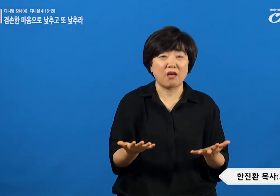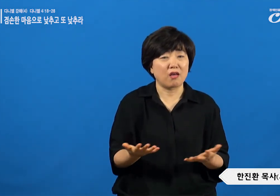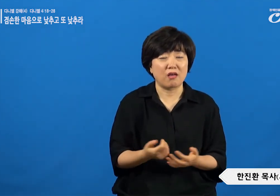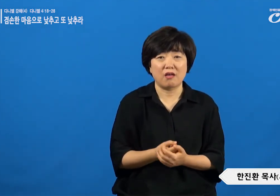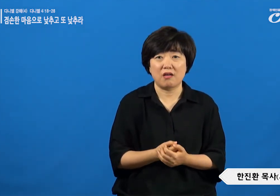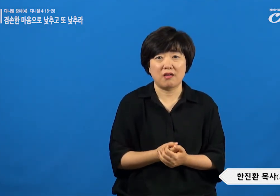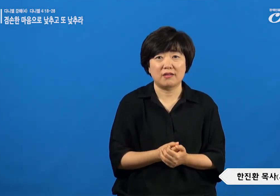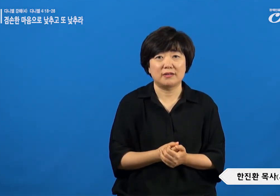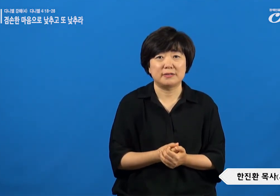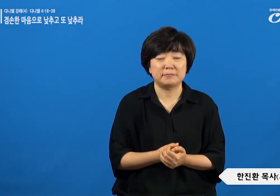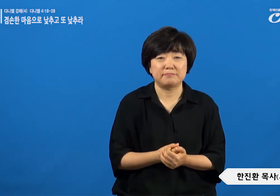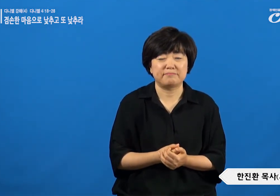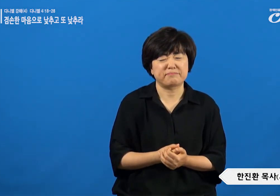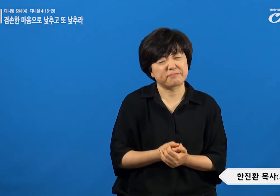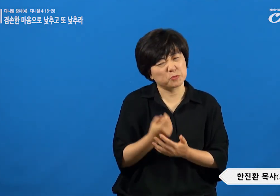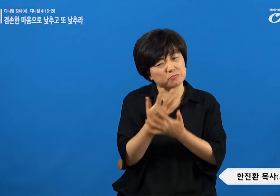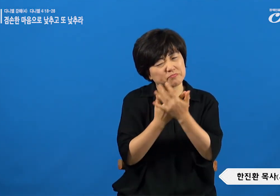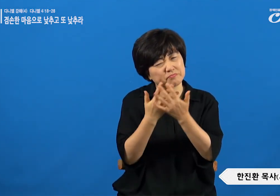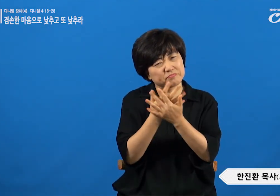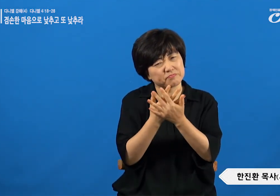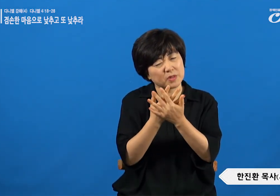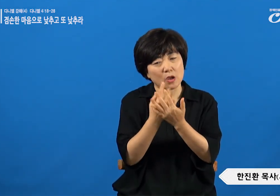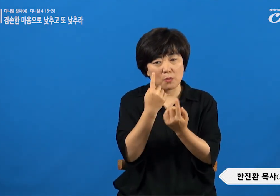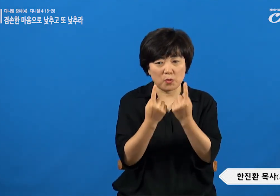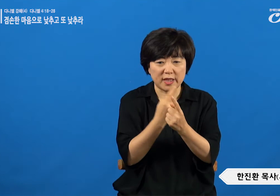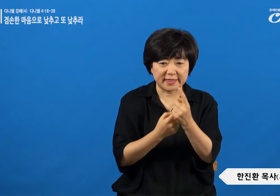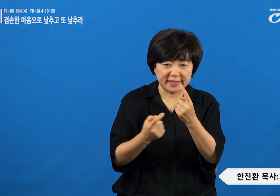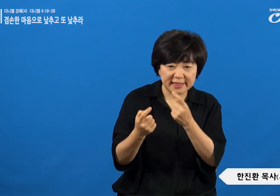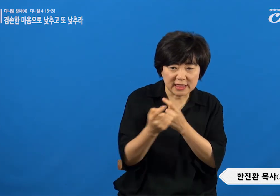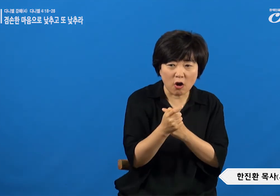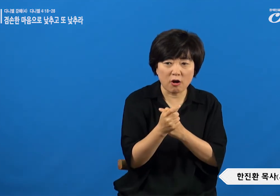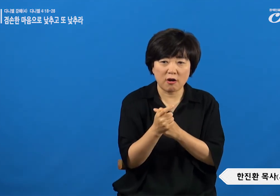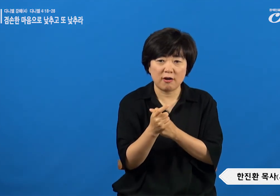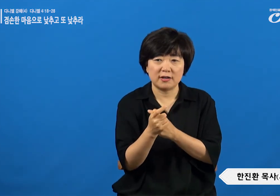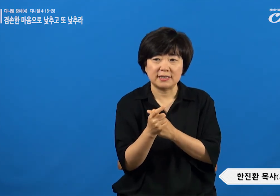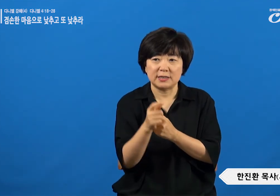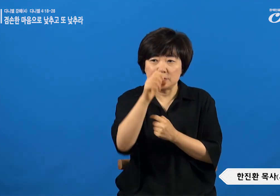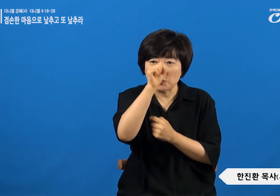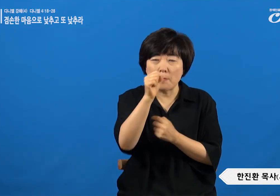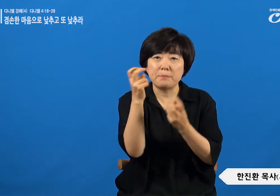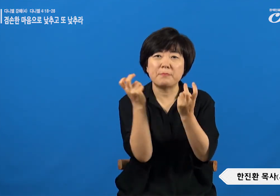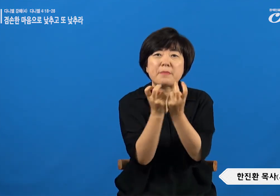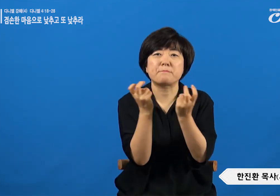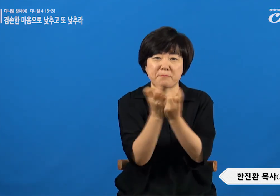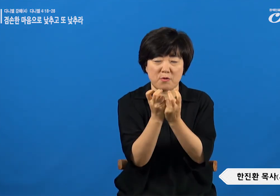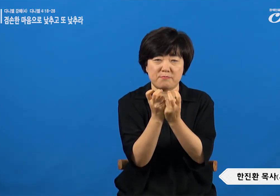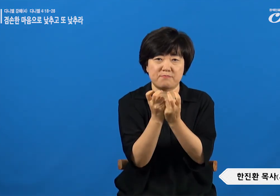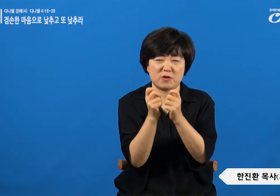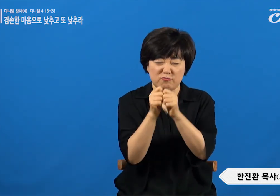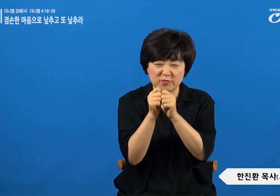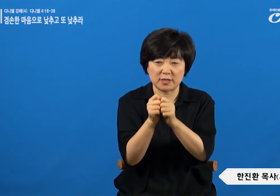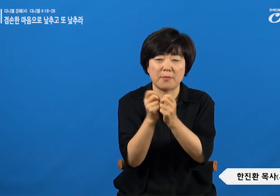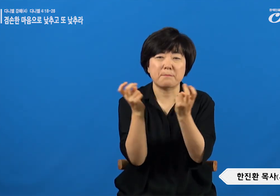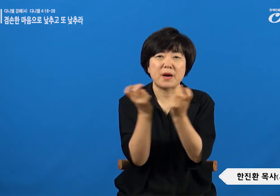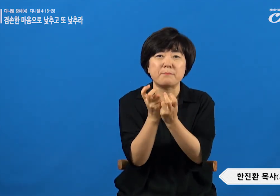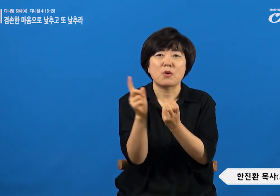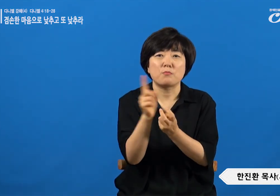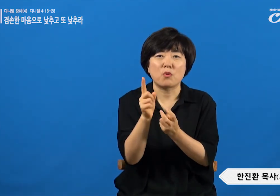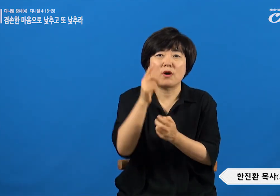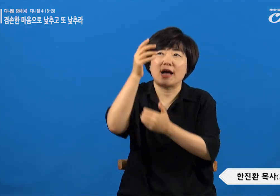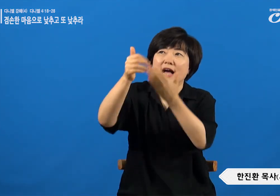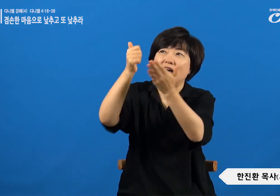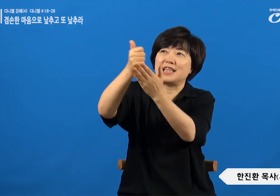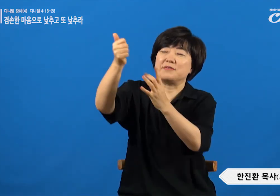수동적이고 막연합니다. 그보다는 좀 더 적극적이고 구체적인 방법이 필요합니다.